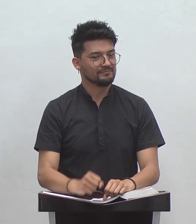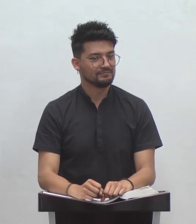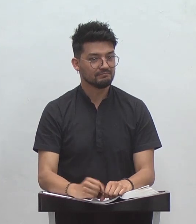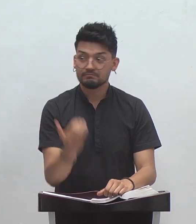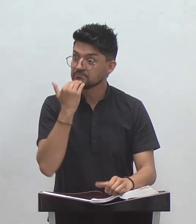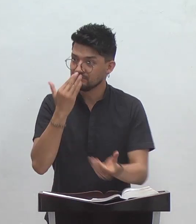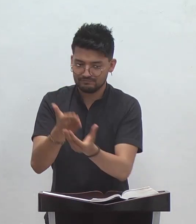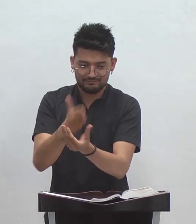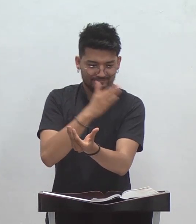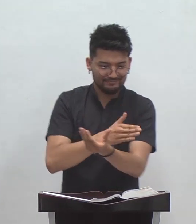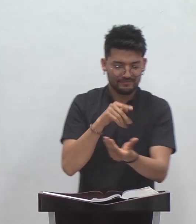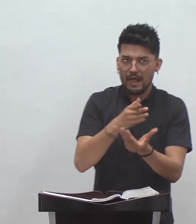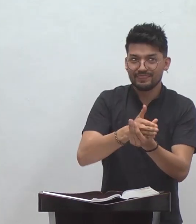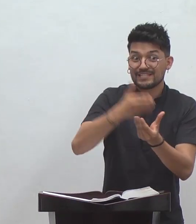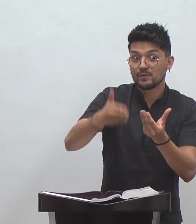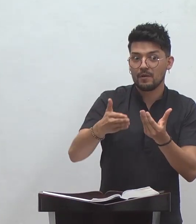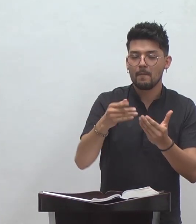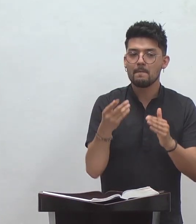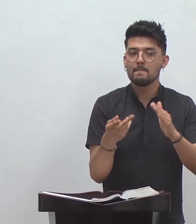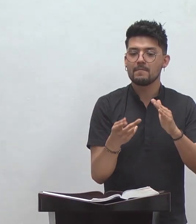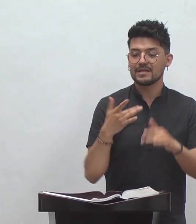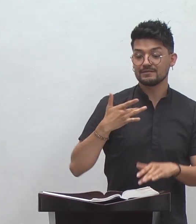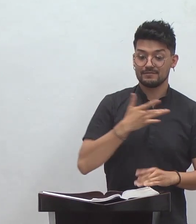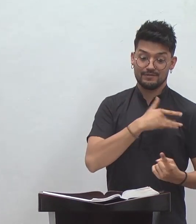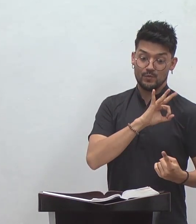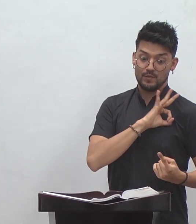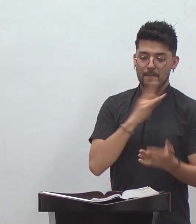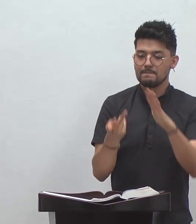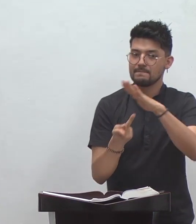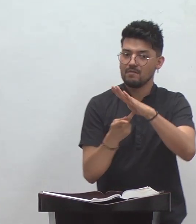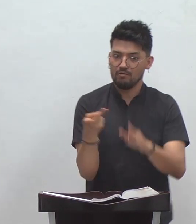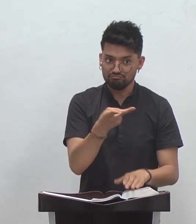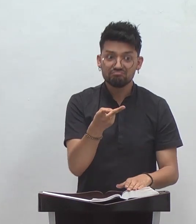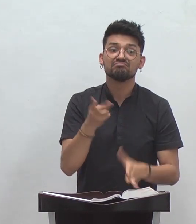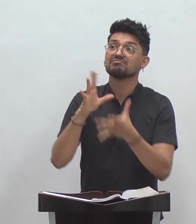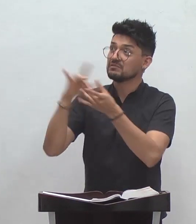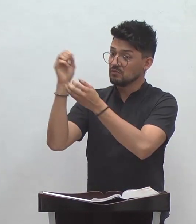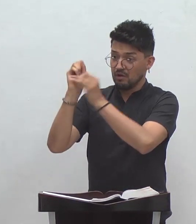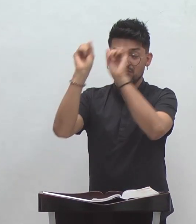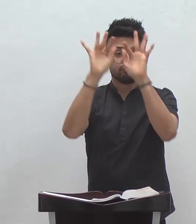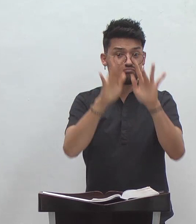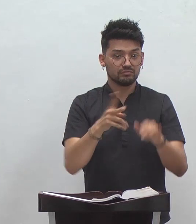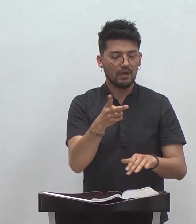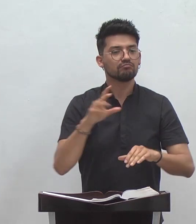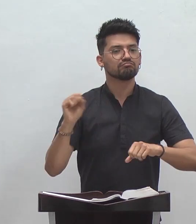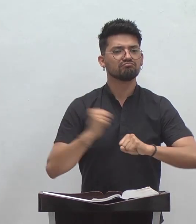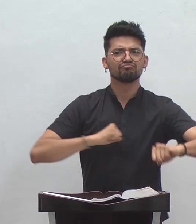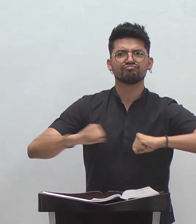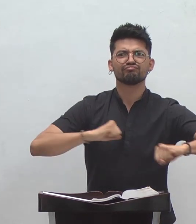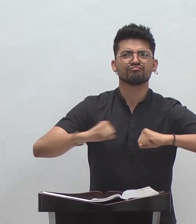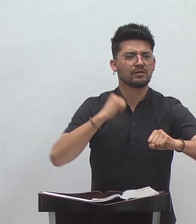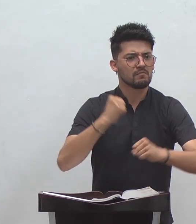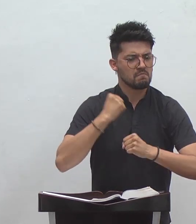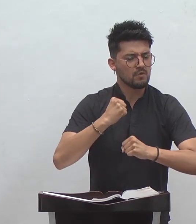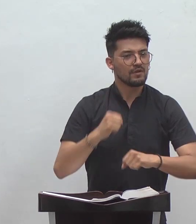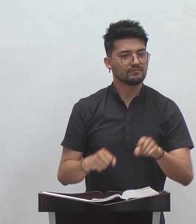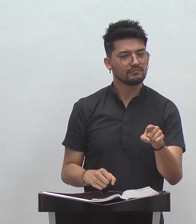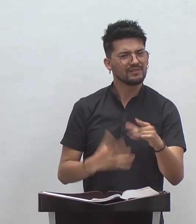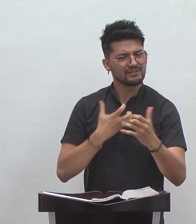llenura del Espíritu y con el poder de su Espíritu lo haremos. A Pablo y a Bernabé el Espíritu Santo los ungió y fueron